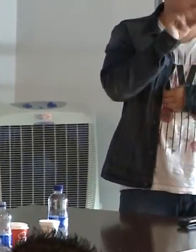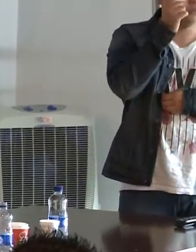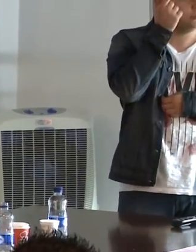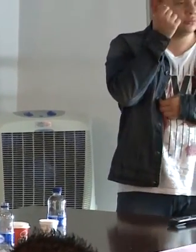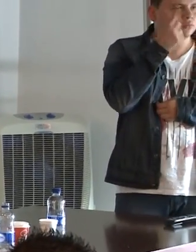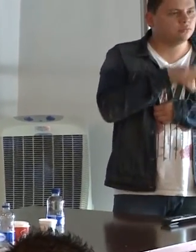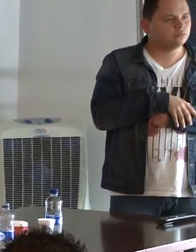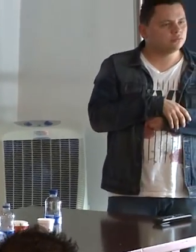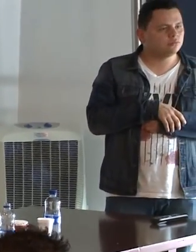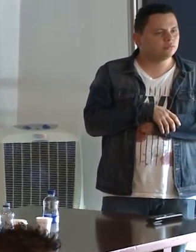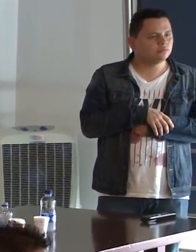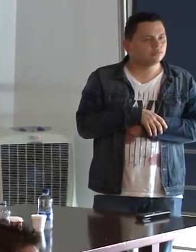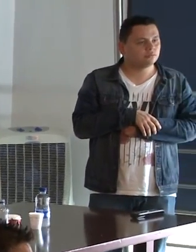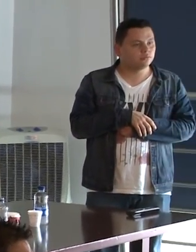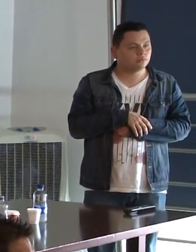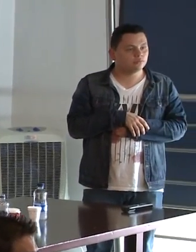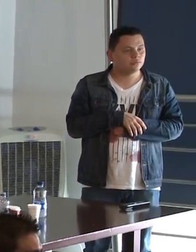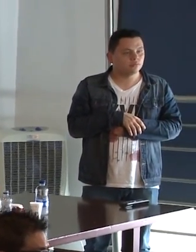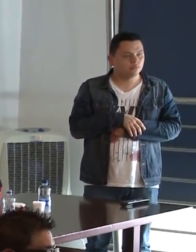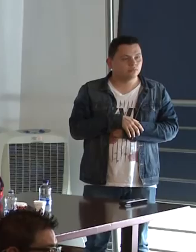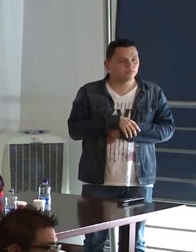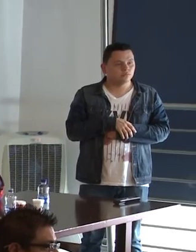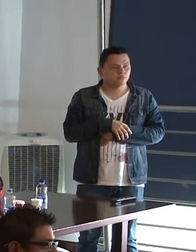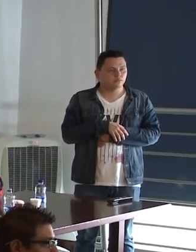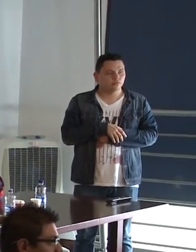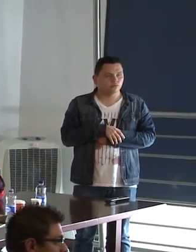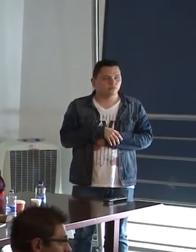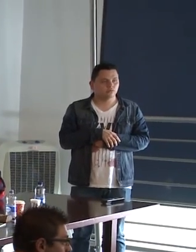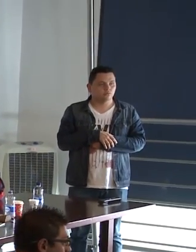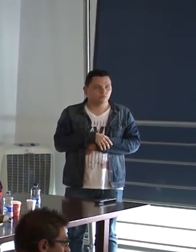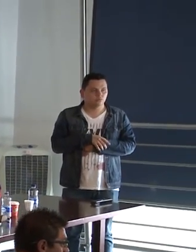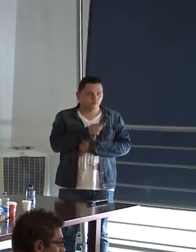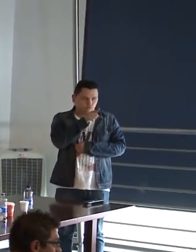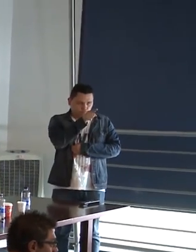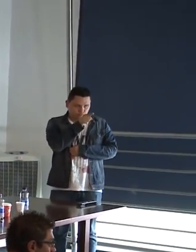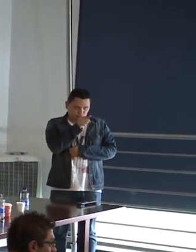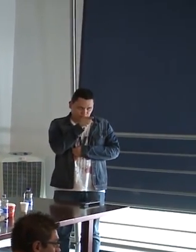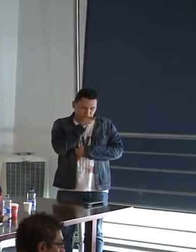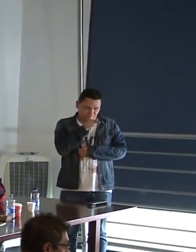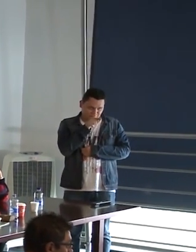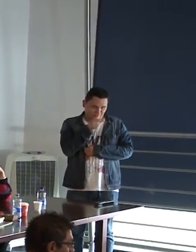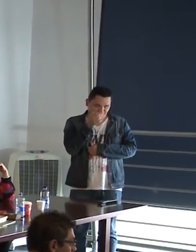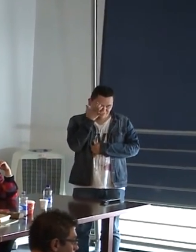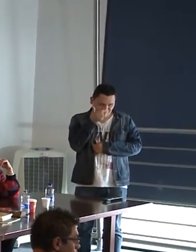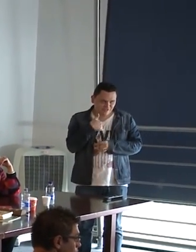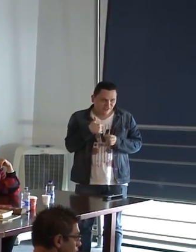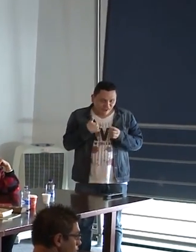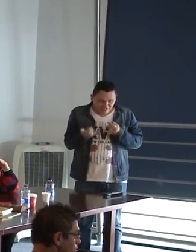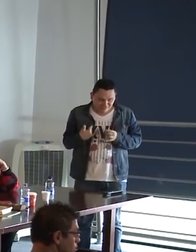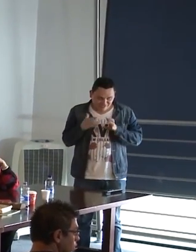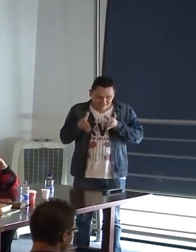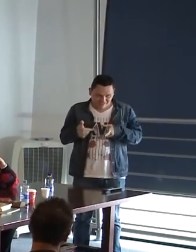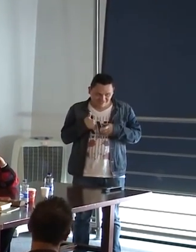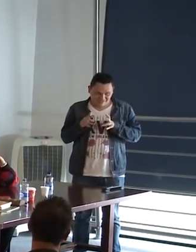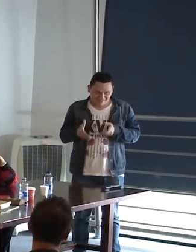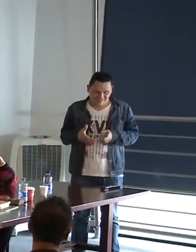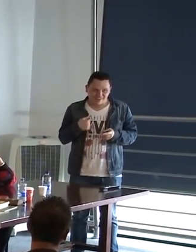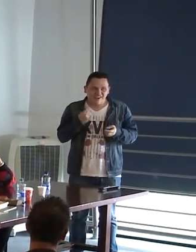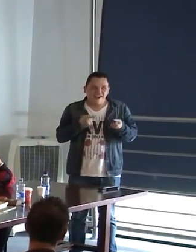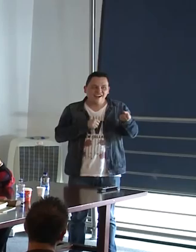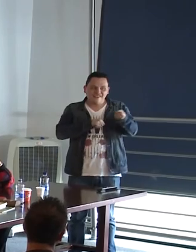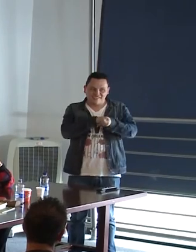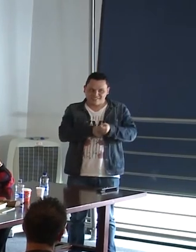de quedar a través del concurso para la carrera docente en educación